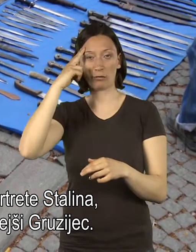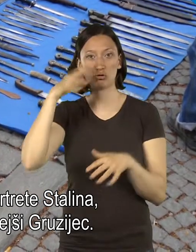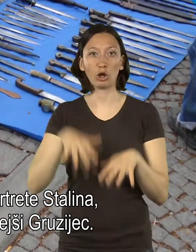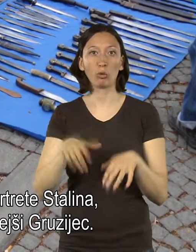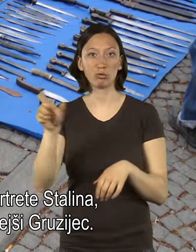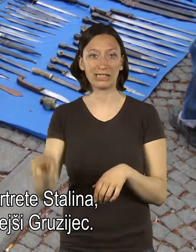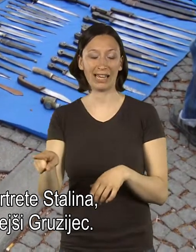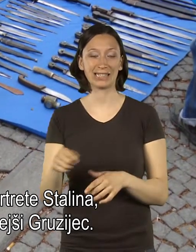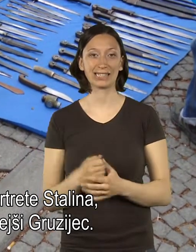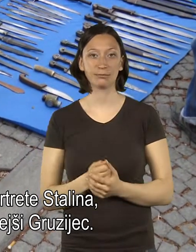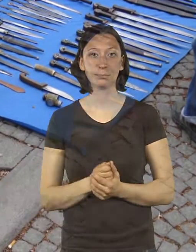najslavnejši Gruzijec.